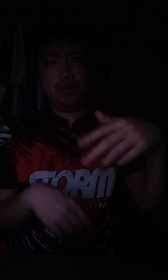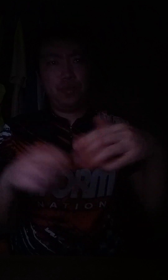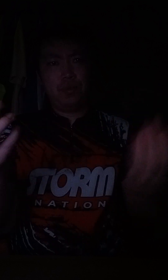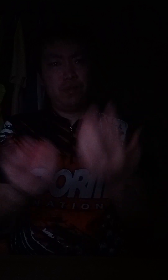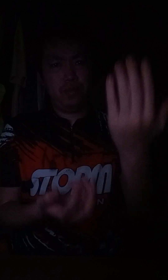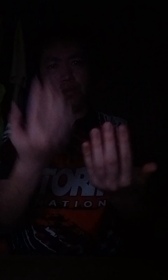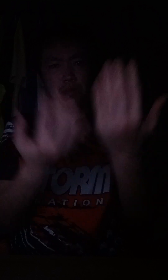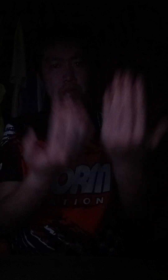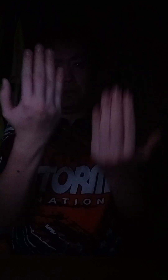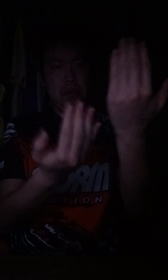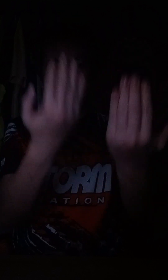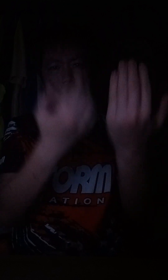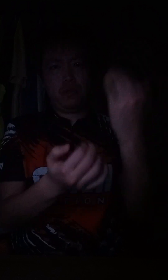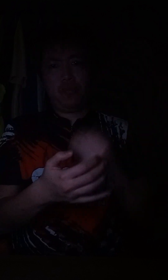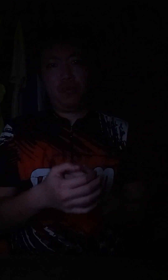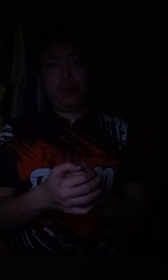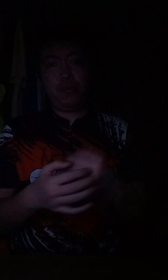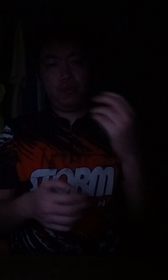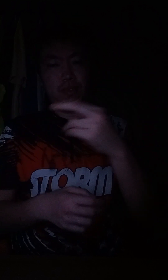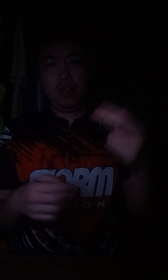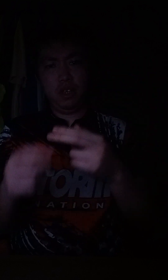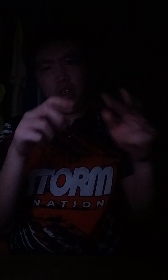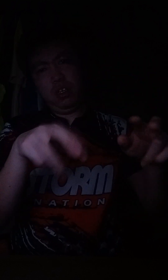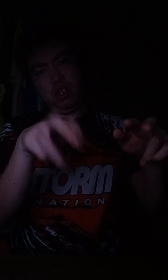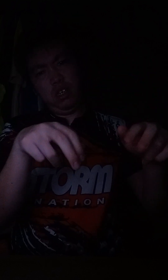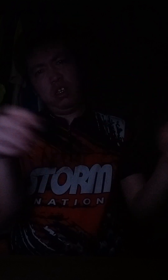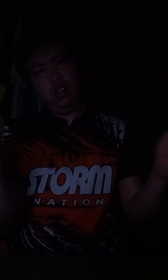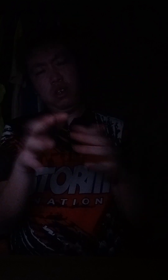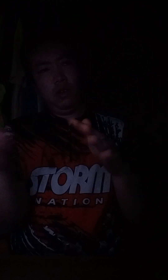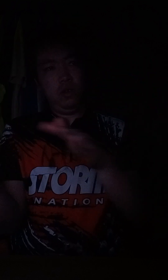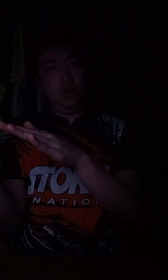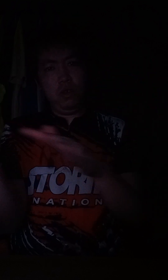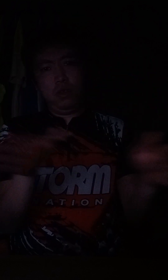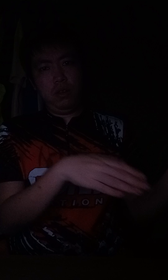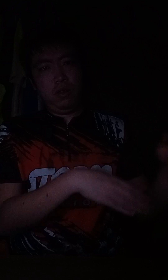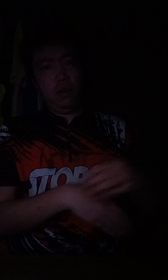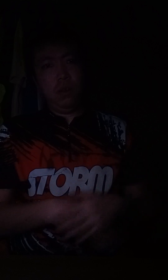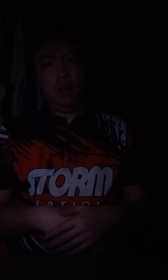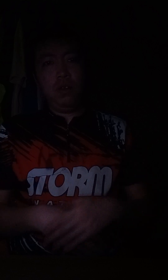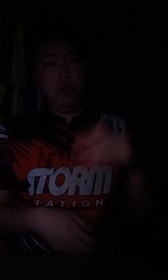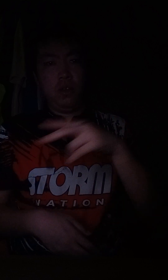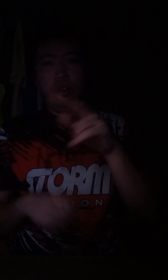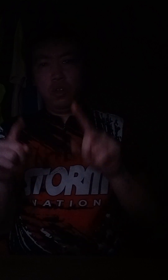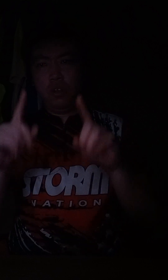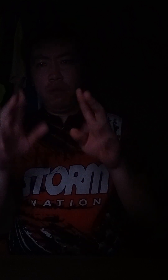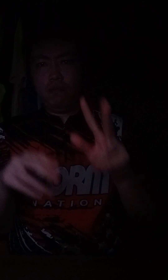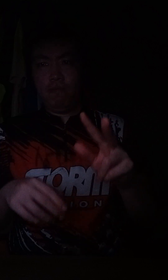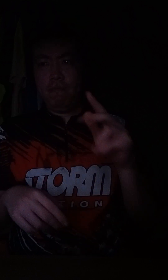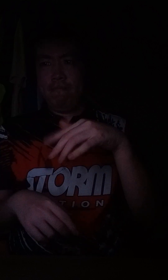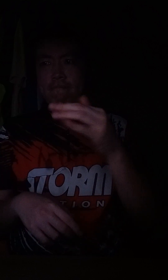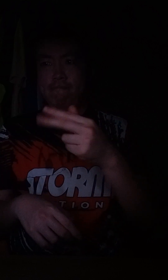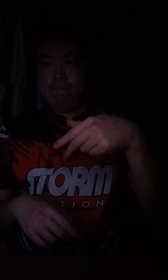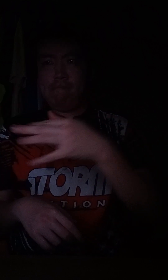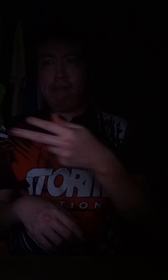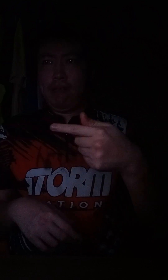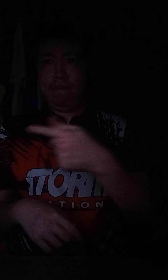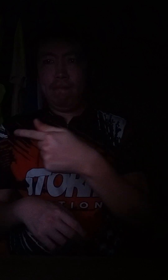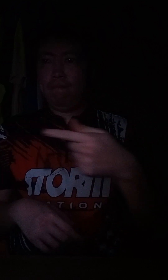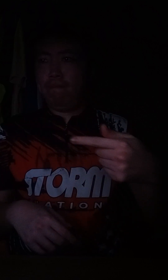피어오르고 소방대원들이 물을 뿌리며 진화 작업을 벌입니다. 어젯밤 11시 반쯤 경기 포천시에 있는 한